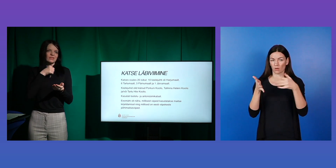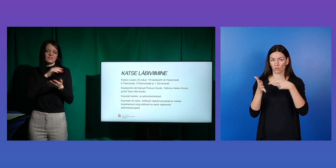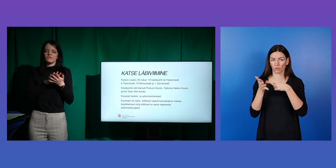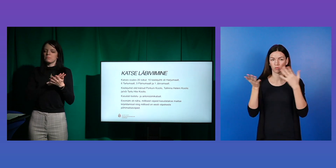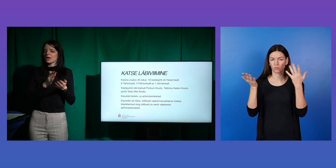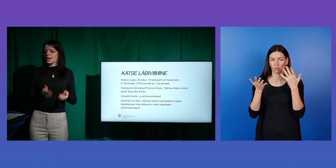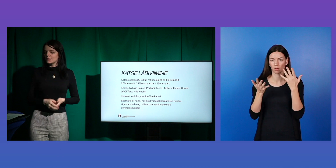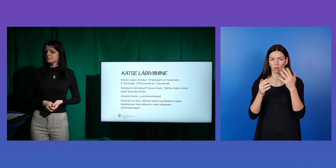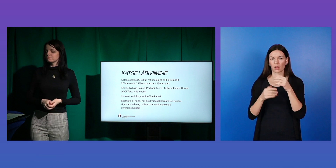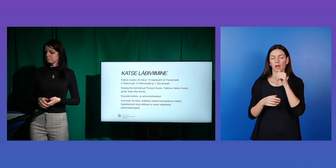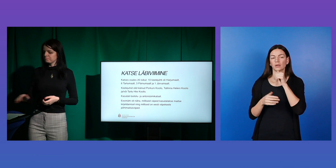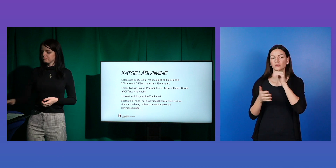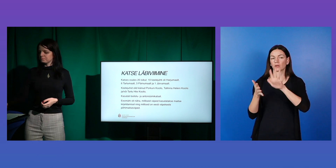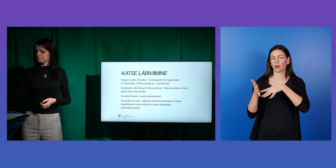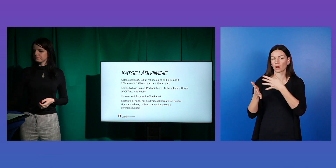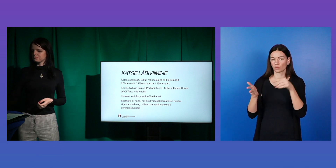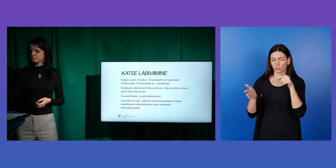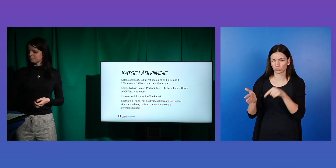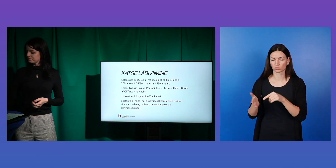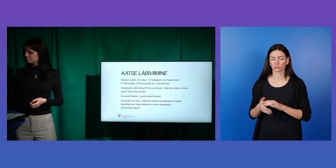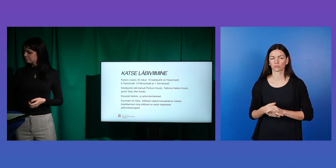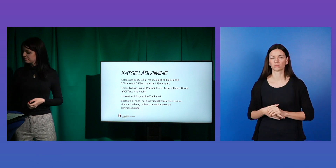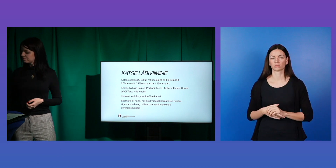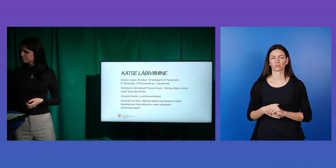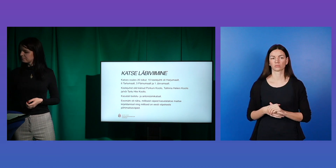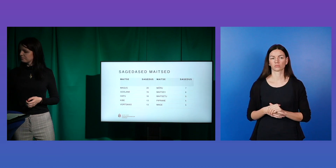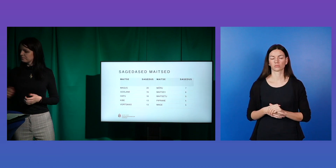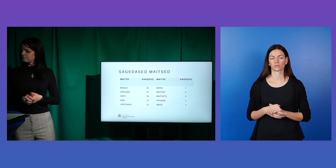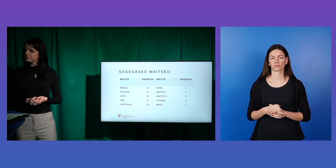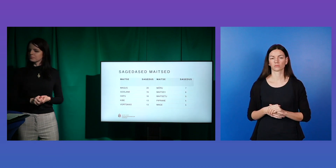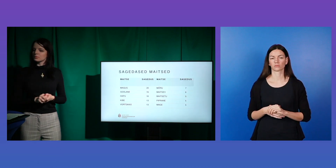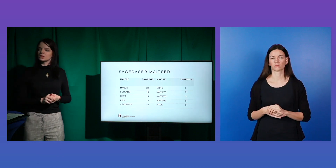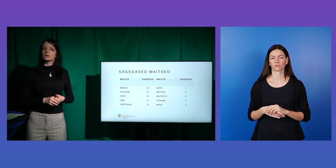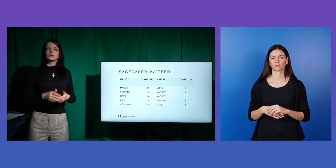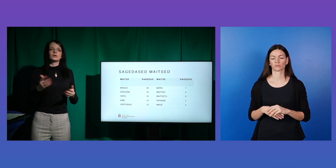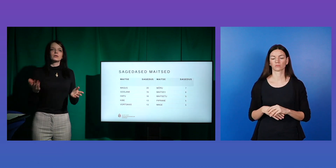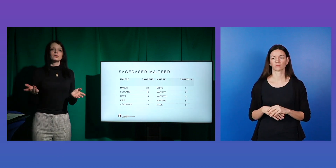põhimaitseviiped on siis millised eesti viipekeeles, olid minu eesmärgid.